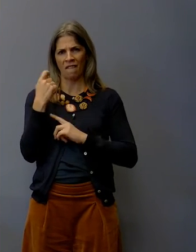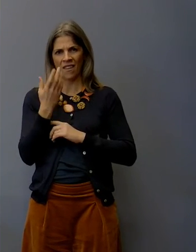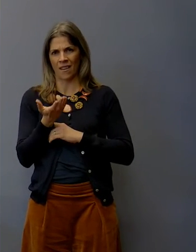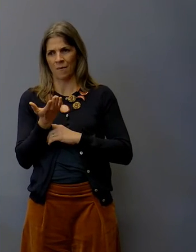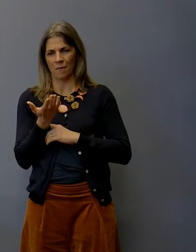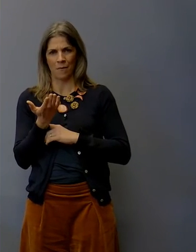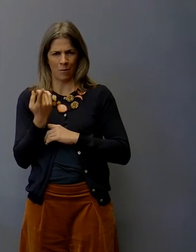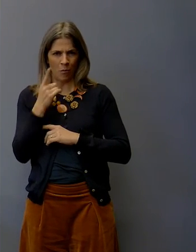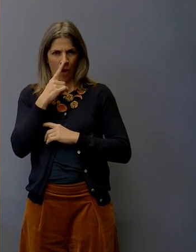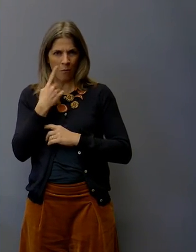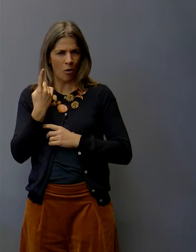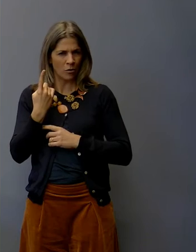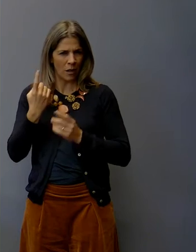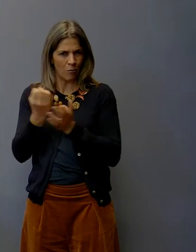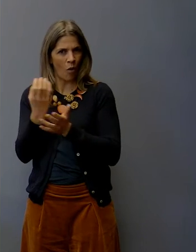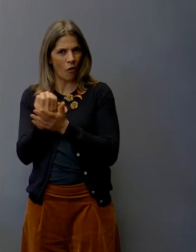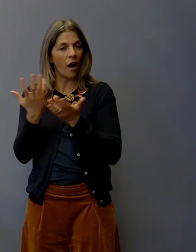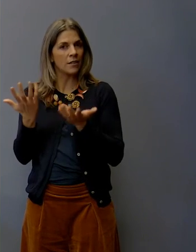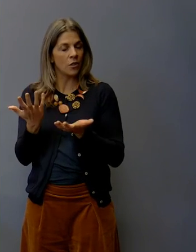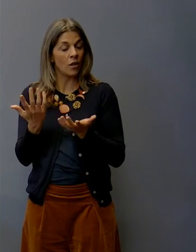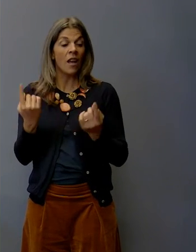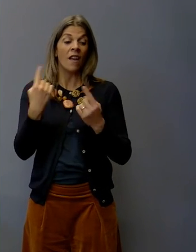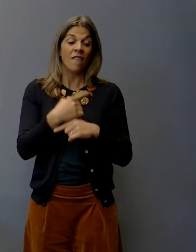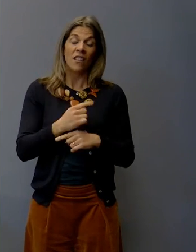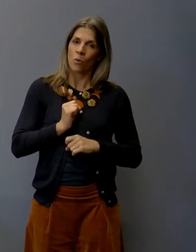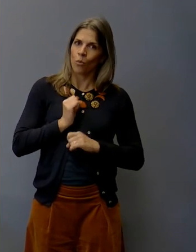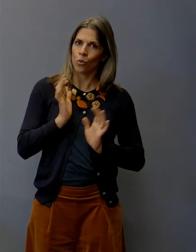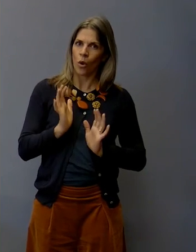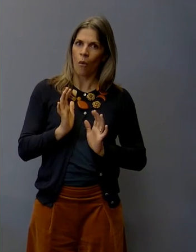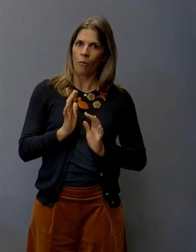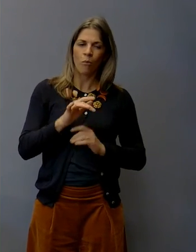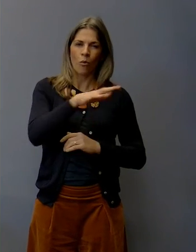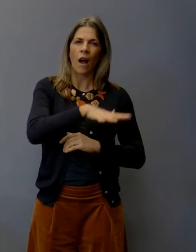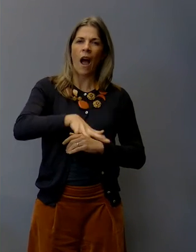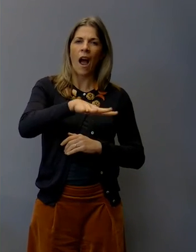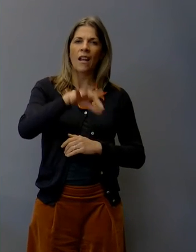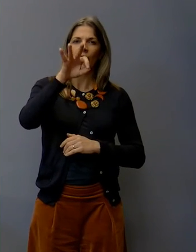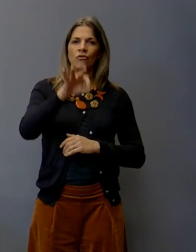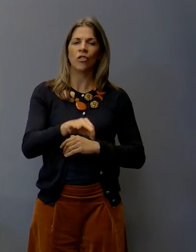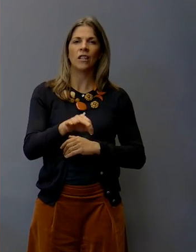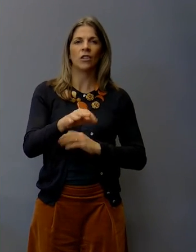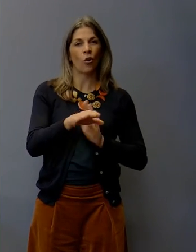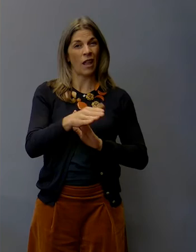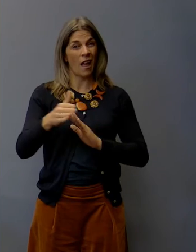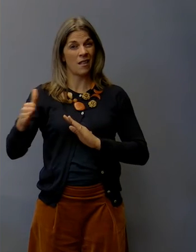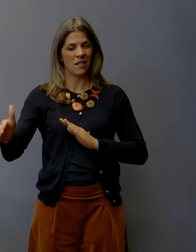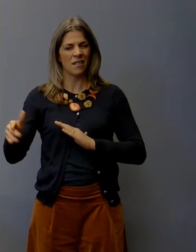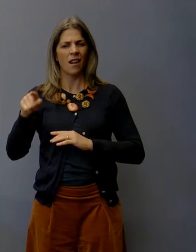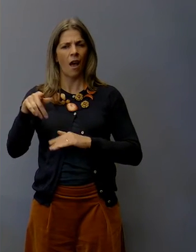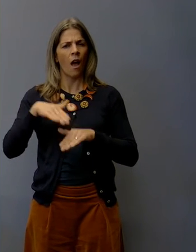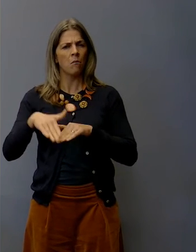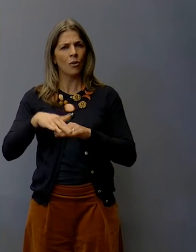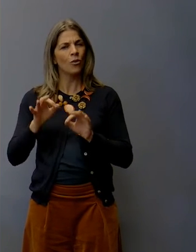del centro destra a un abitudine in quella direzione nel seguire un po quello che è